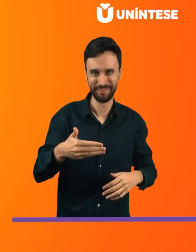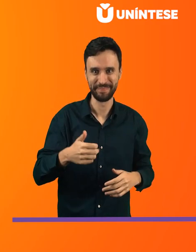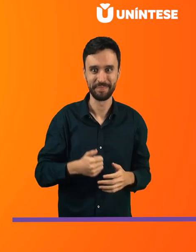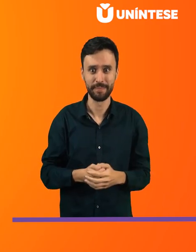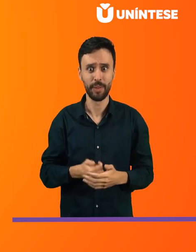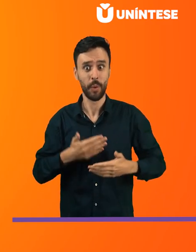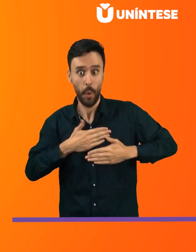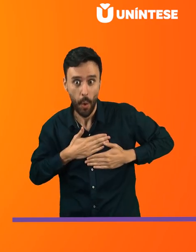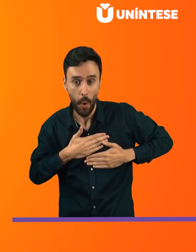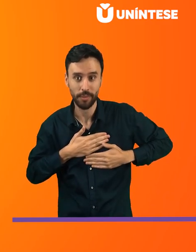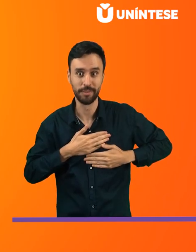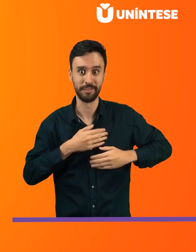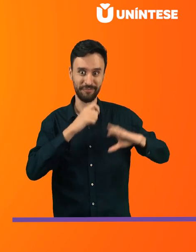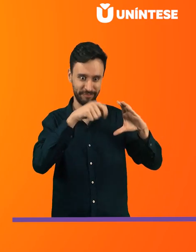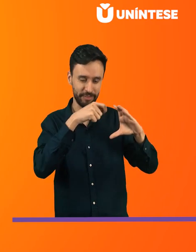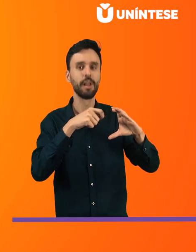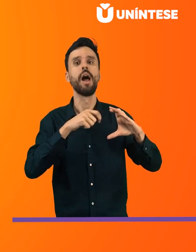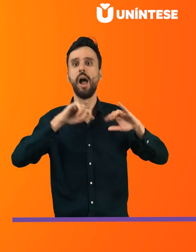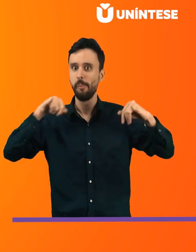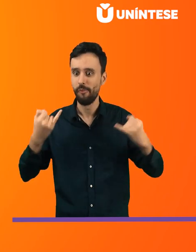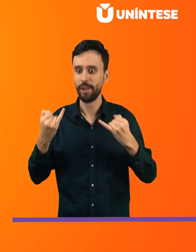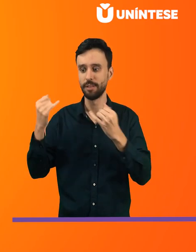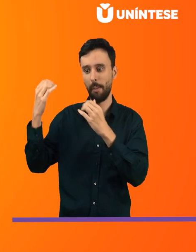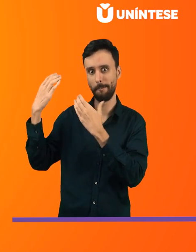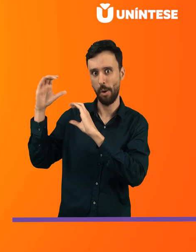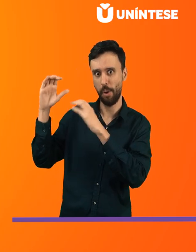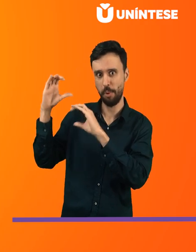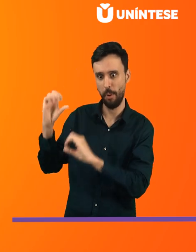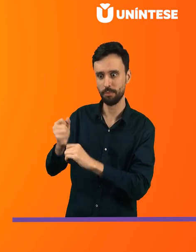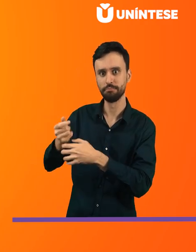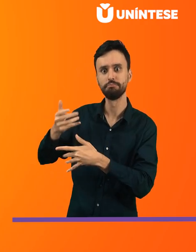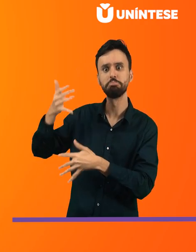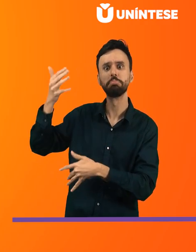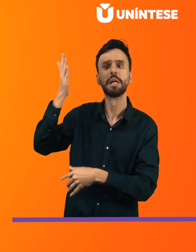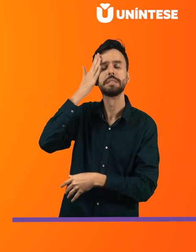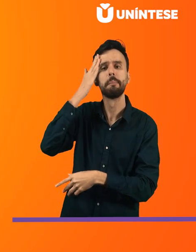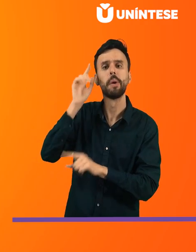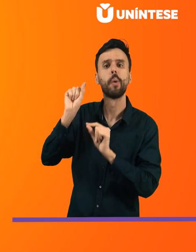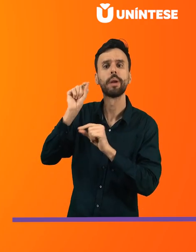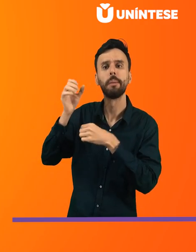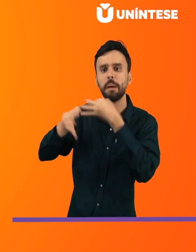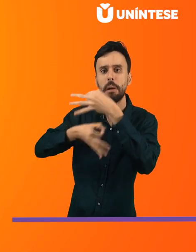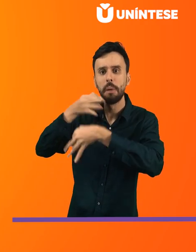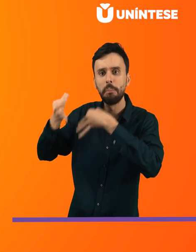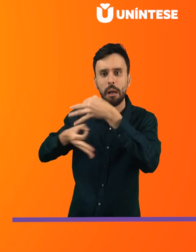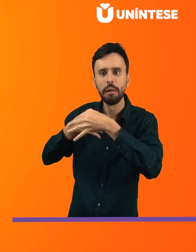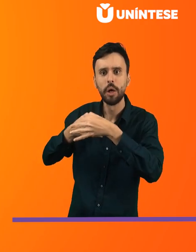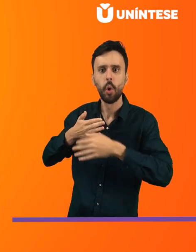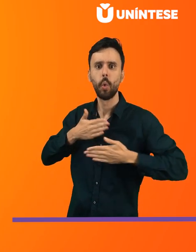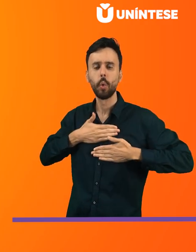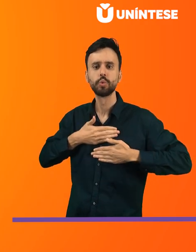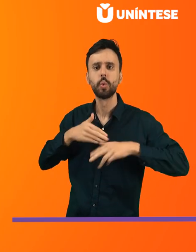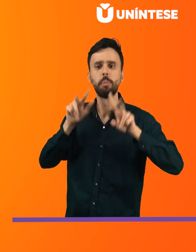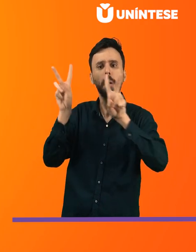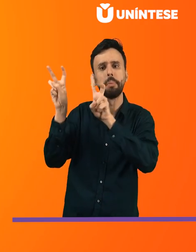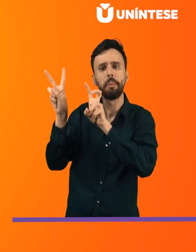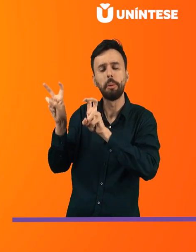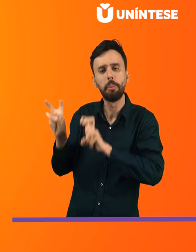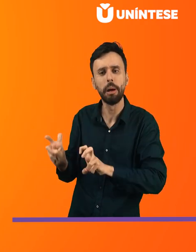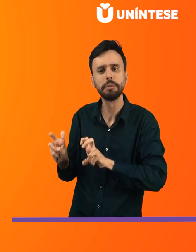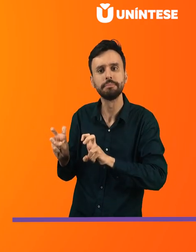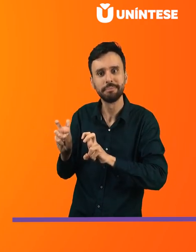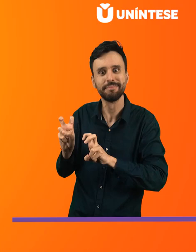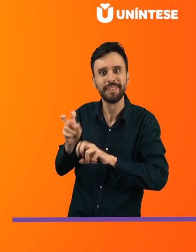Gostaram do vídeo? Comentem aqui embaixo o que vocês querem saber, o que vocês mais gostaram de informação